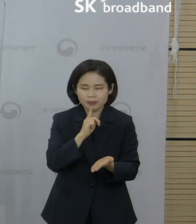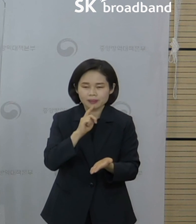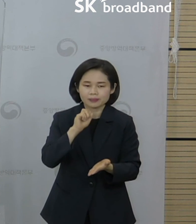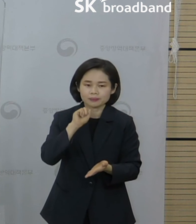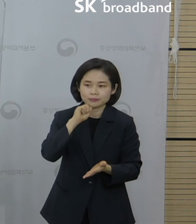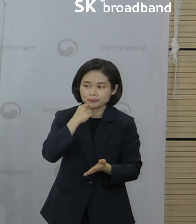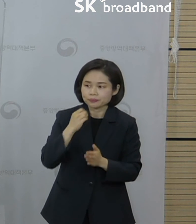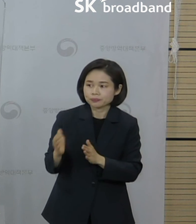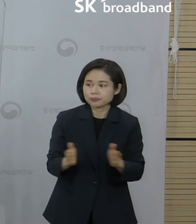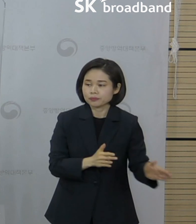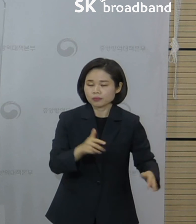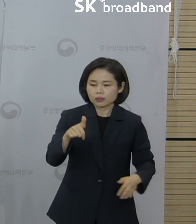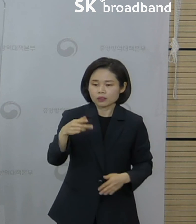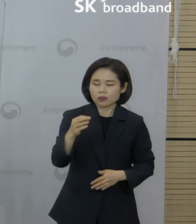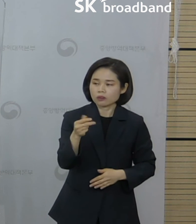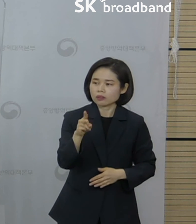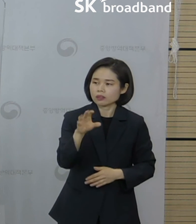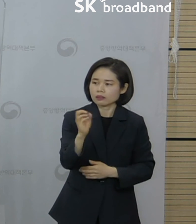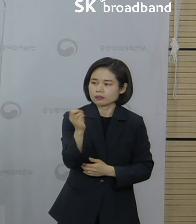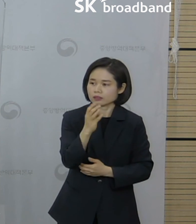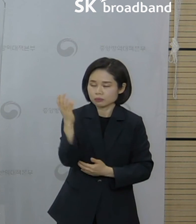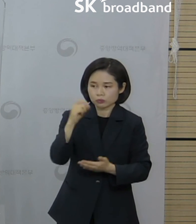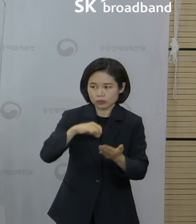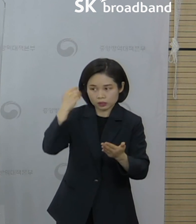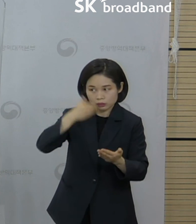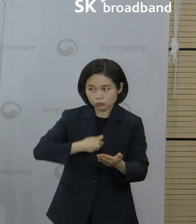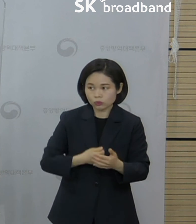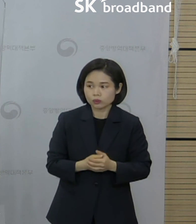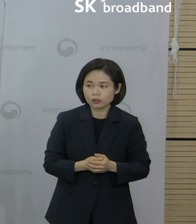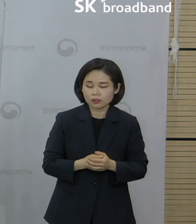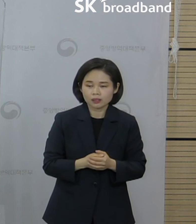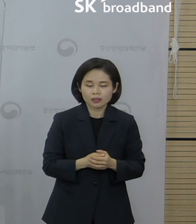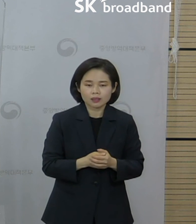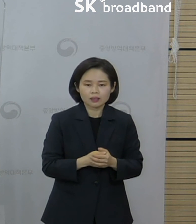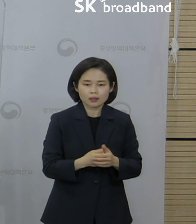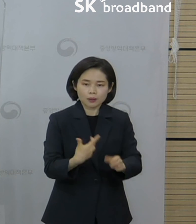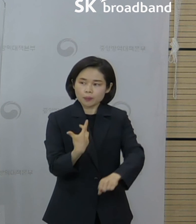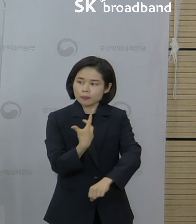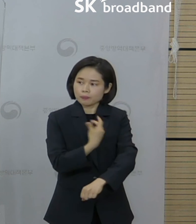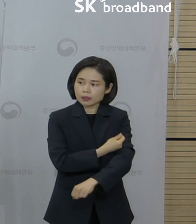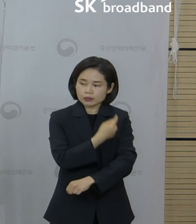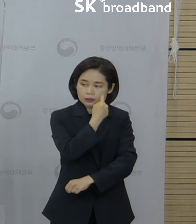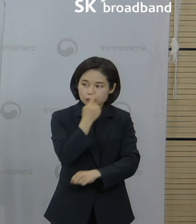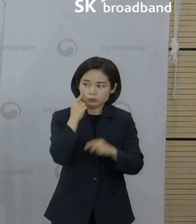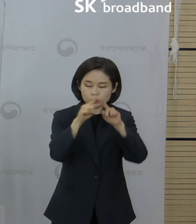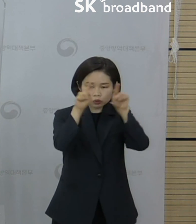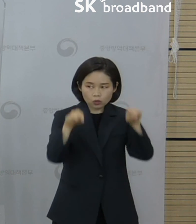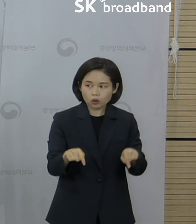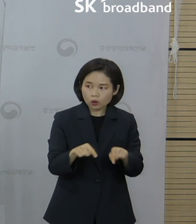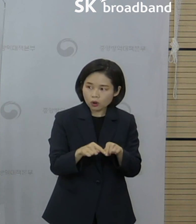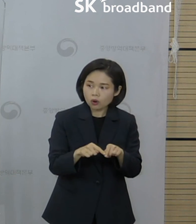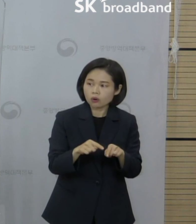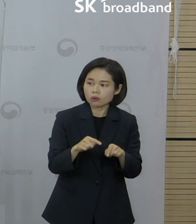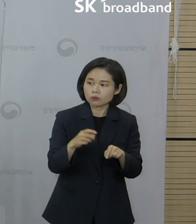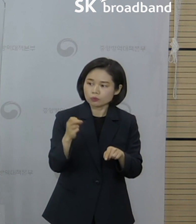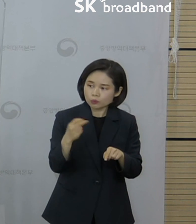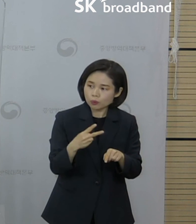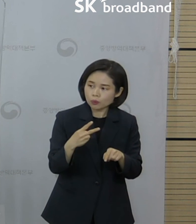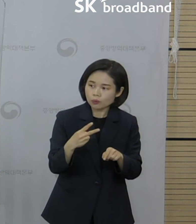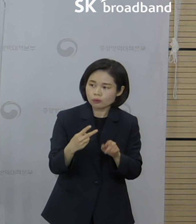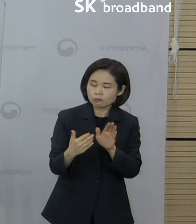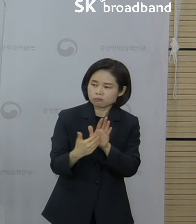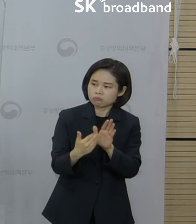경향신문 이창준 기자님 백신 여권 또 예방접종 증명서 관련돼서 한 번 더 질문 주셨습니다.